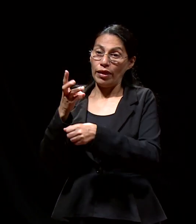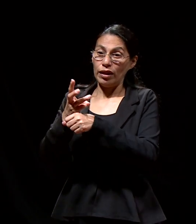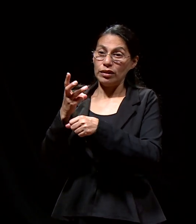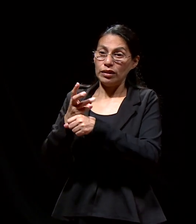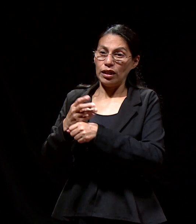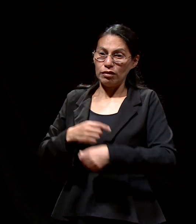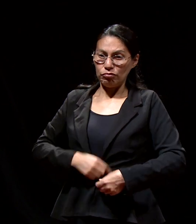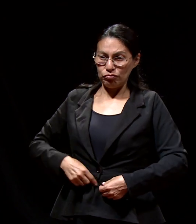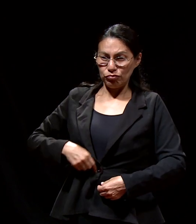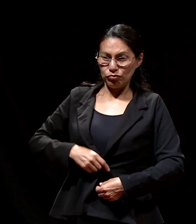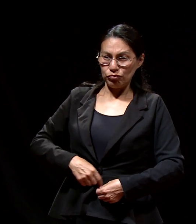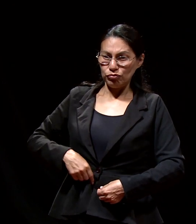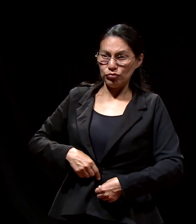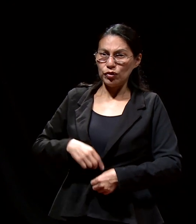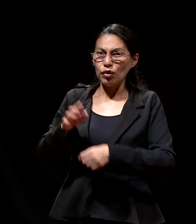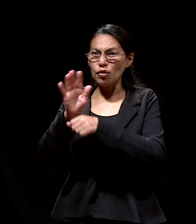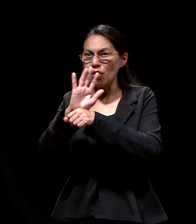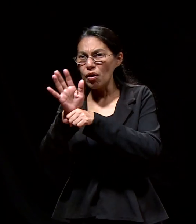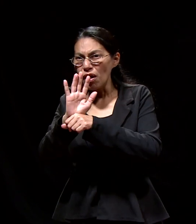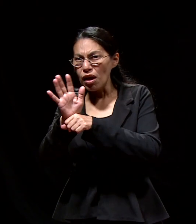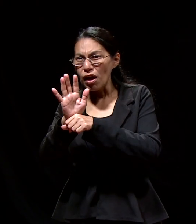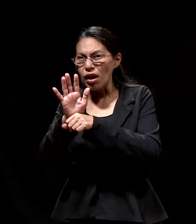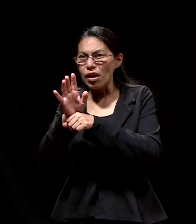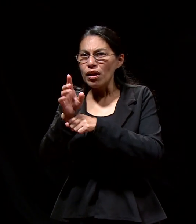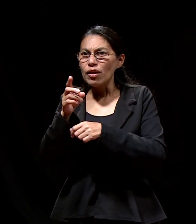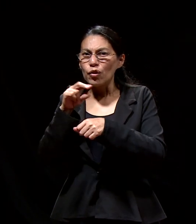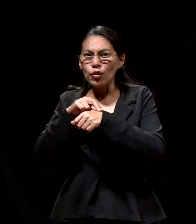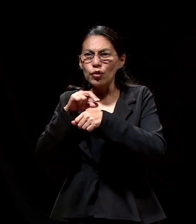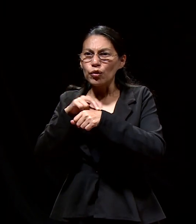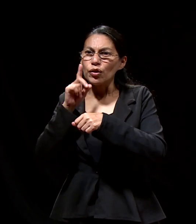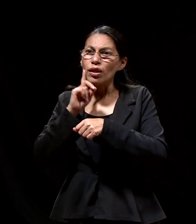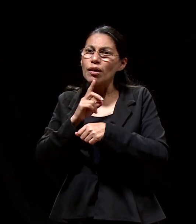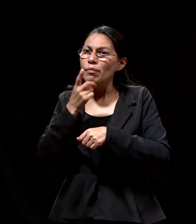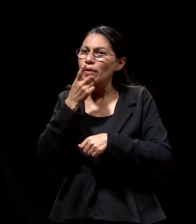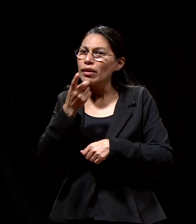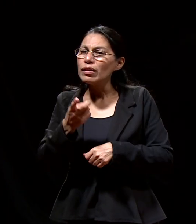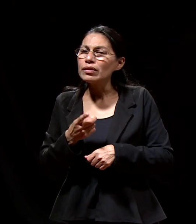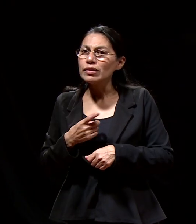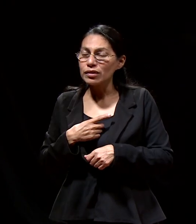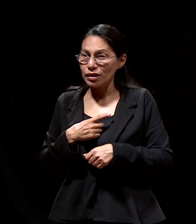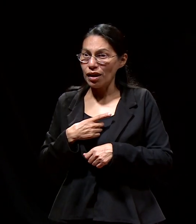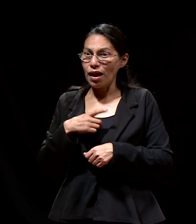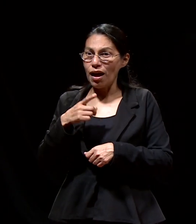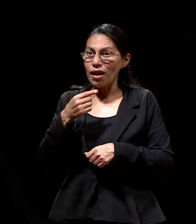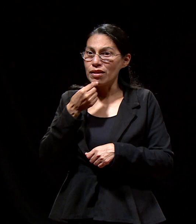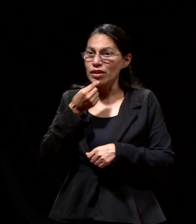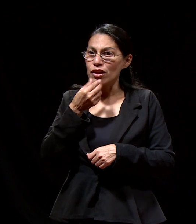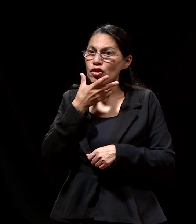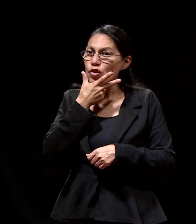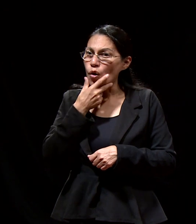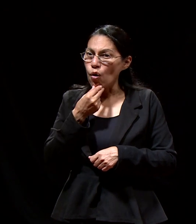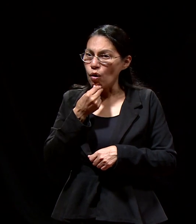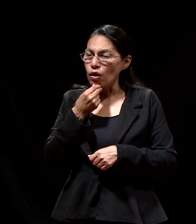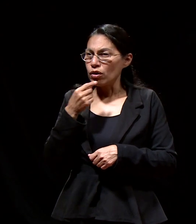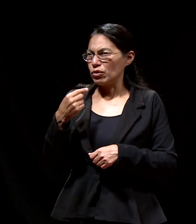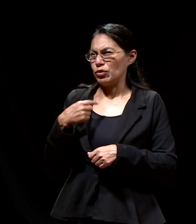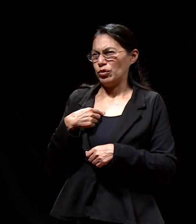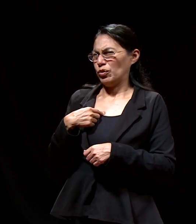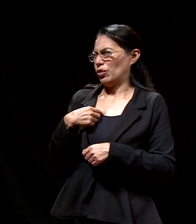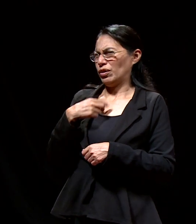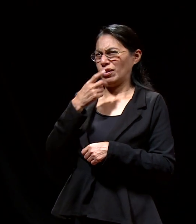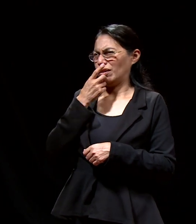doctora decía pues es niño pero yo decía no nosotros pedimos pedid y se os dará